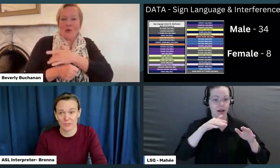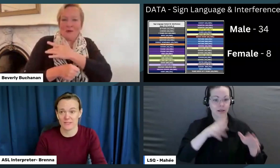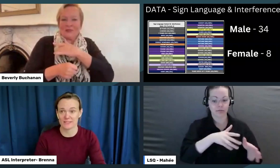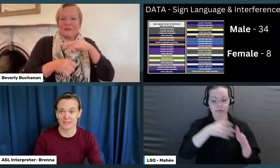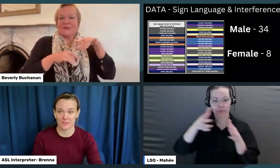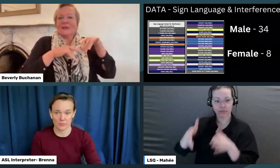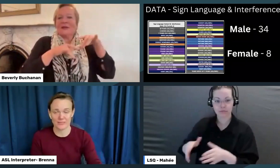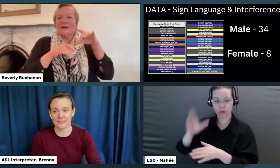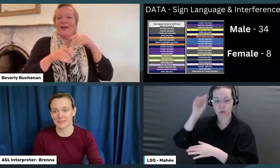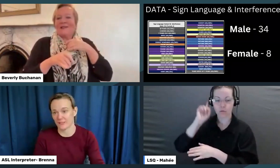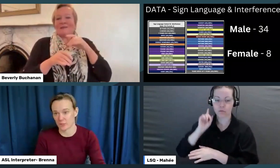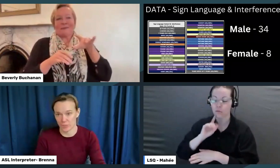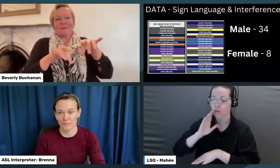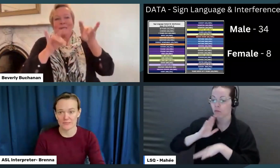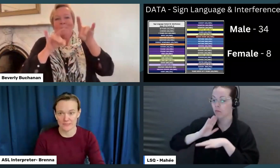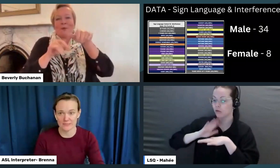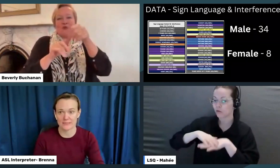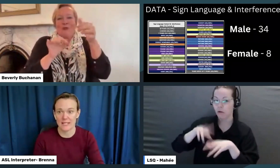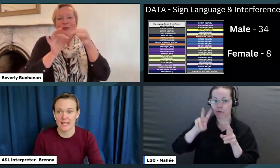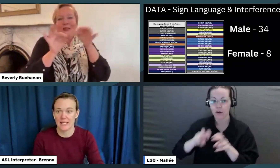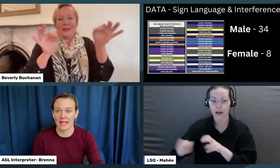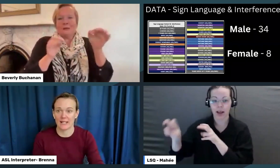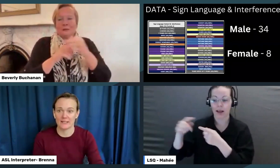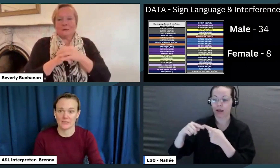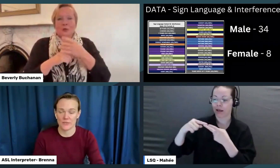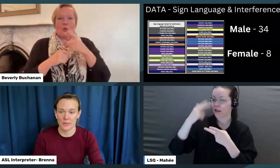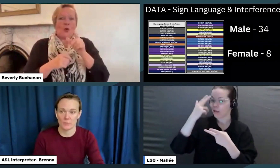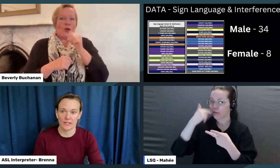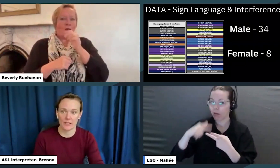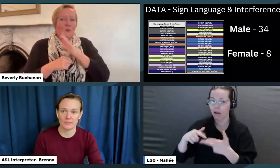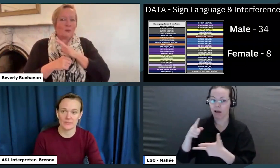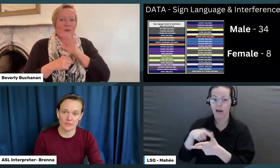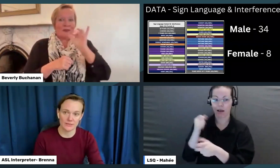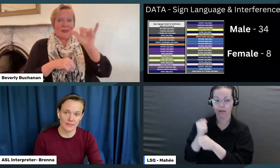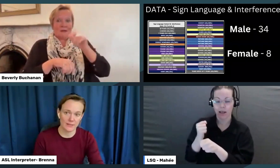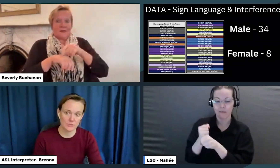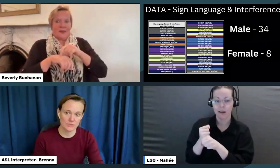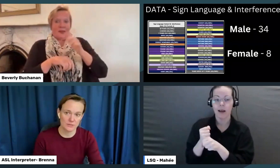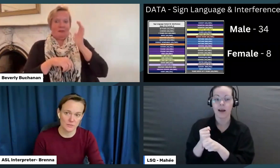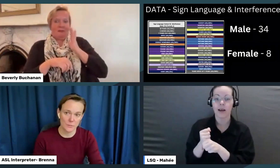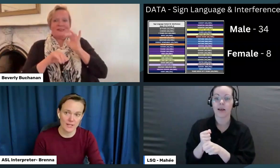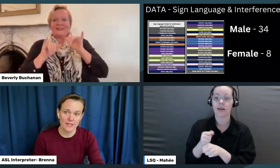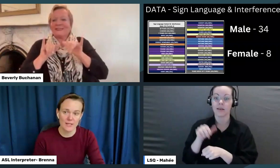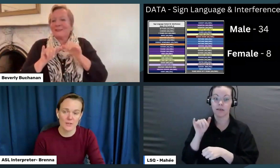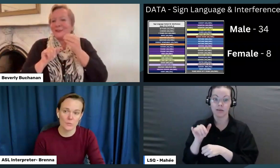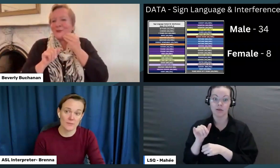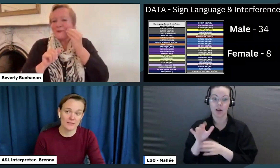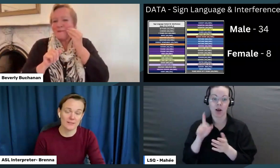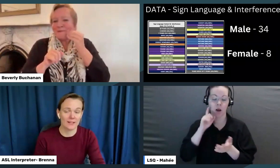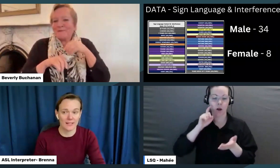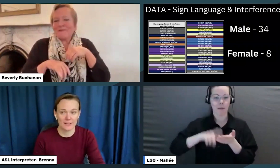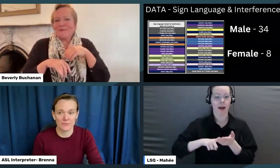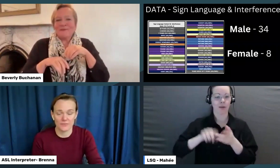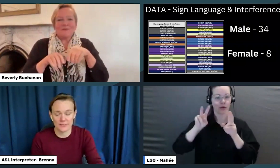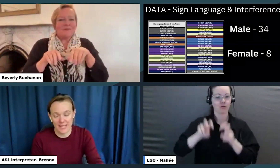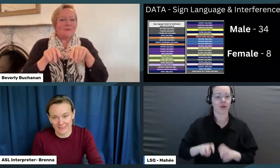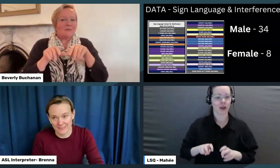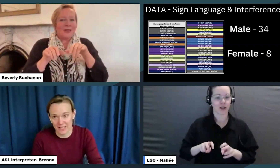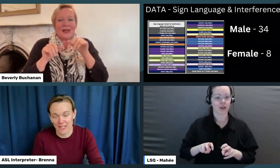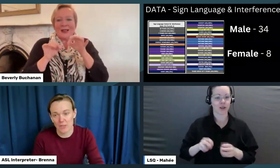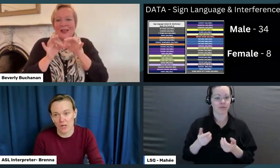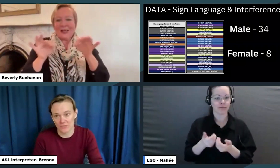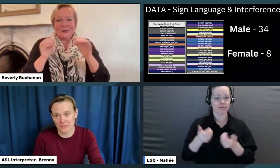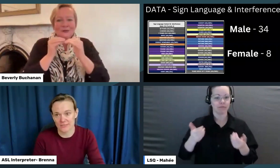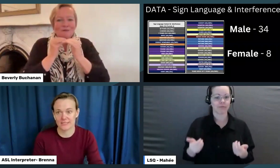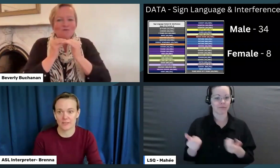dans différentes provinces. Alors, ils accèdent à différentes langues en cours de route. Et les femmes, à l'époque, restaient souvent